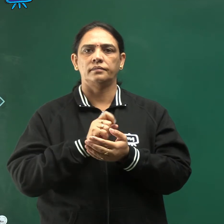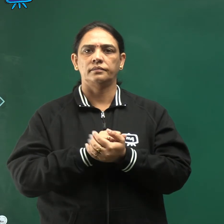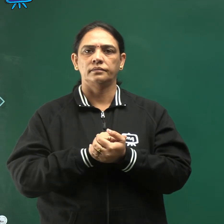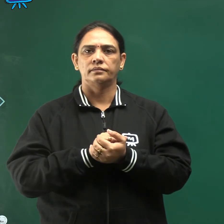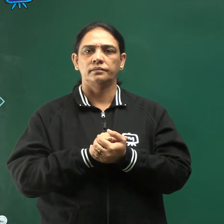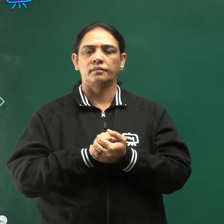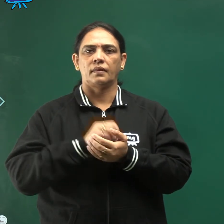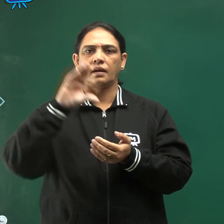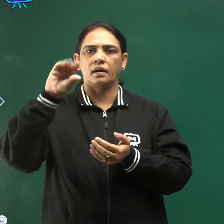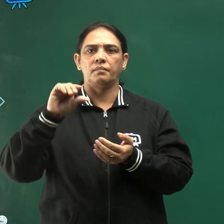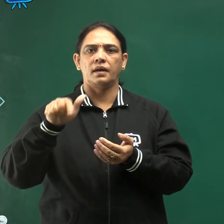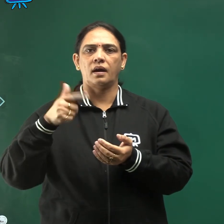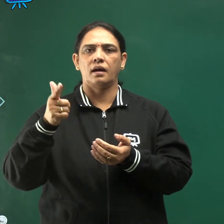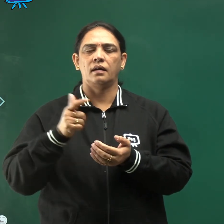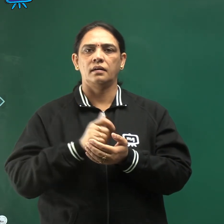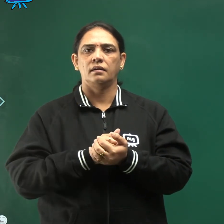कम या